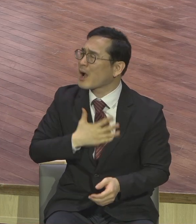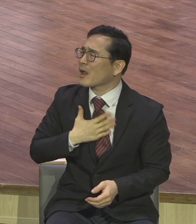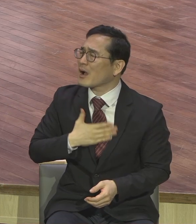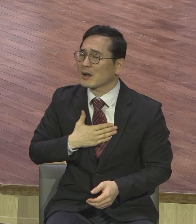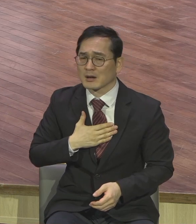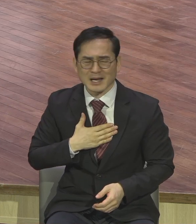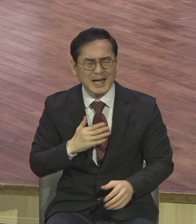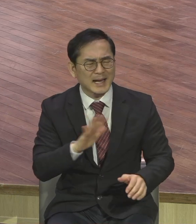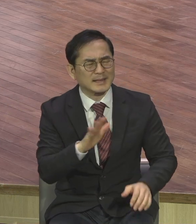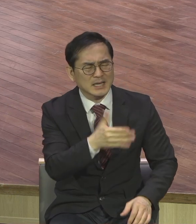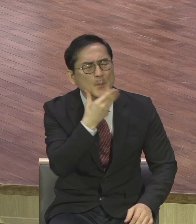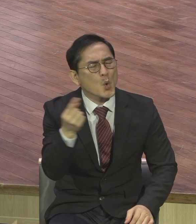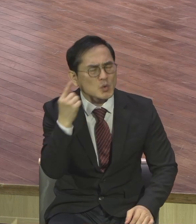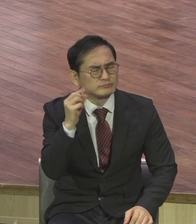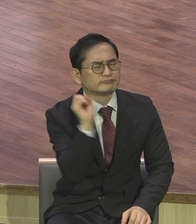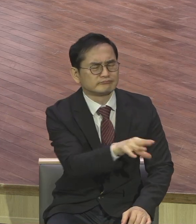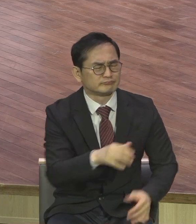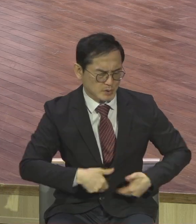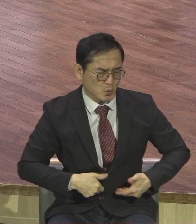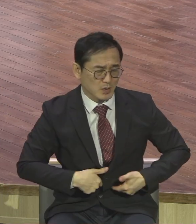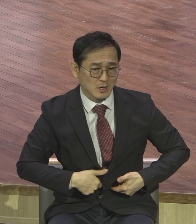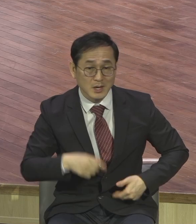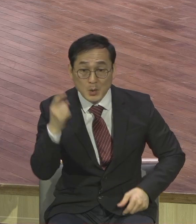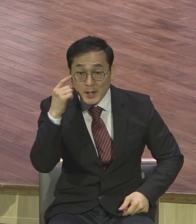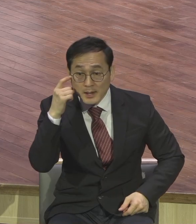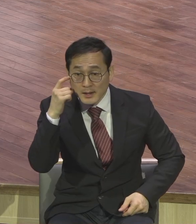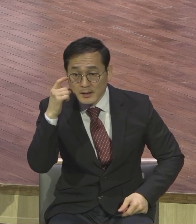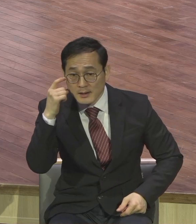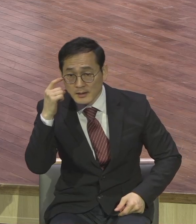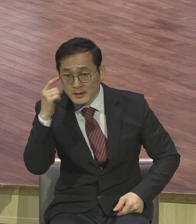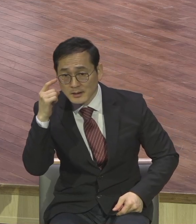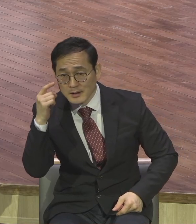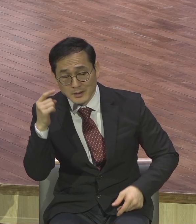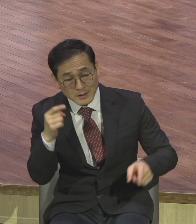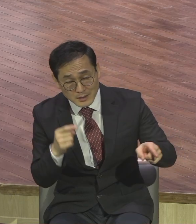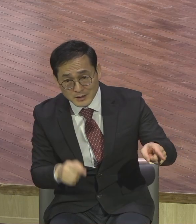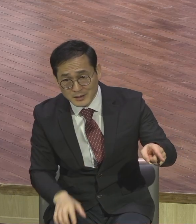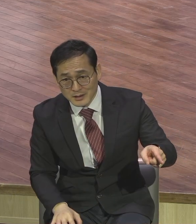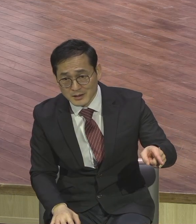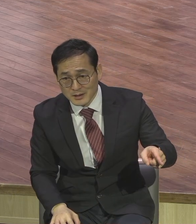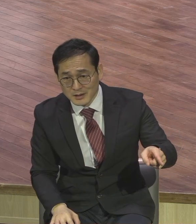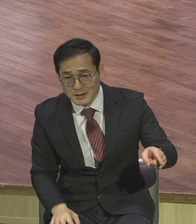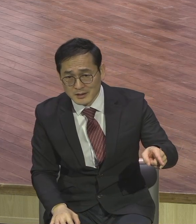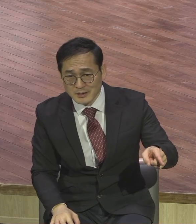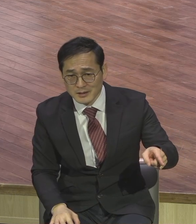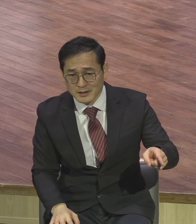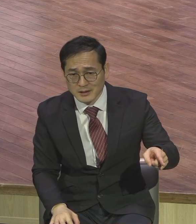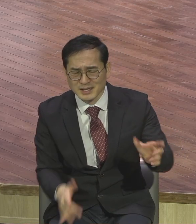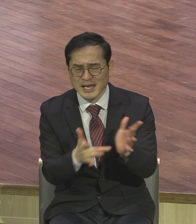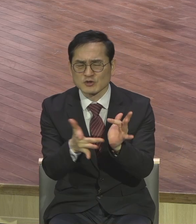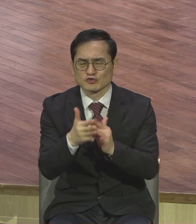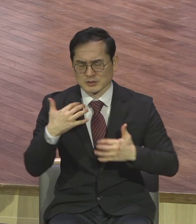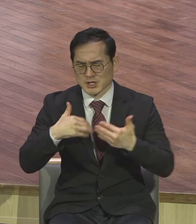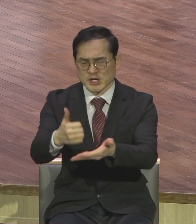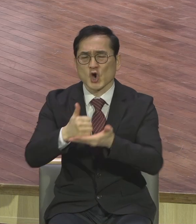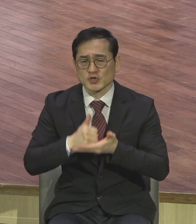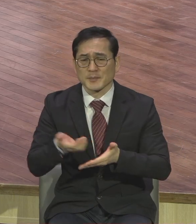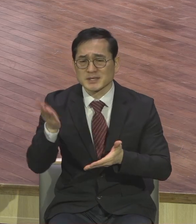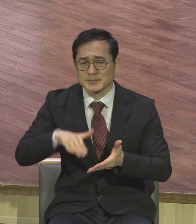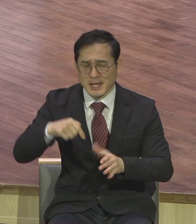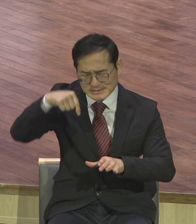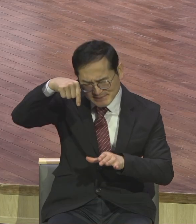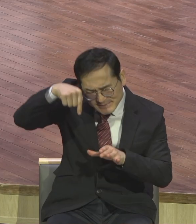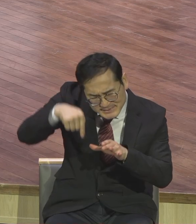복음을 받은 자들이지만은 이 로마 교회 성도들은 정말 더 깊은 복음의